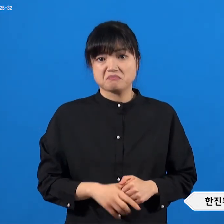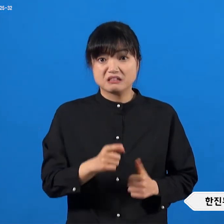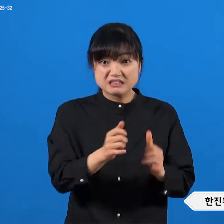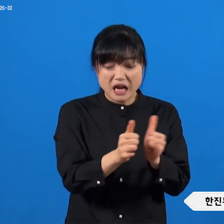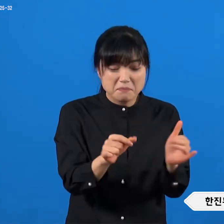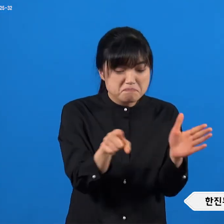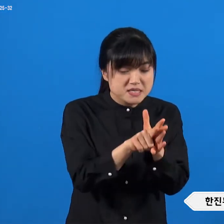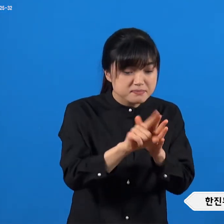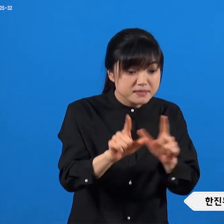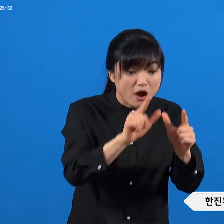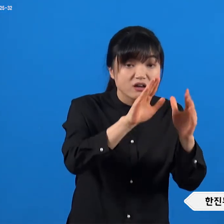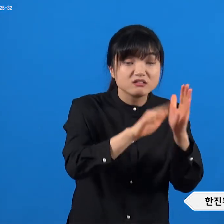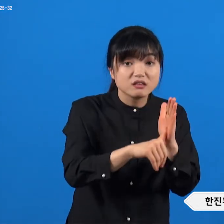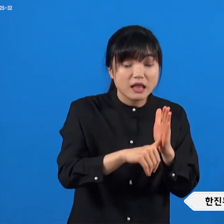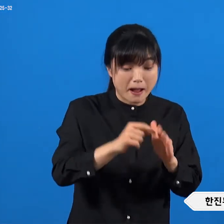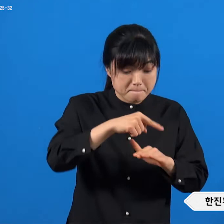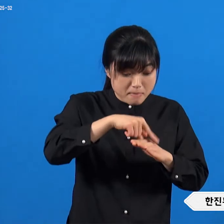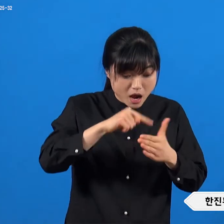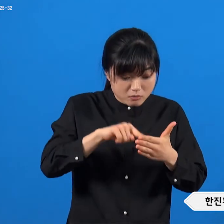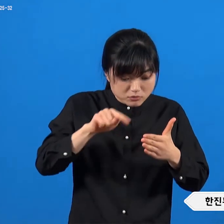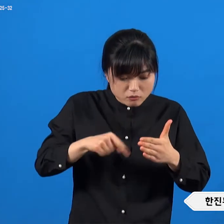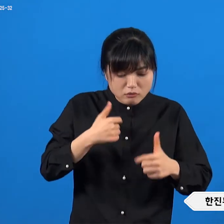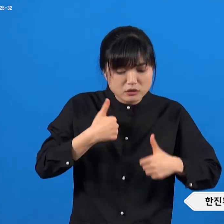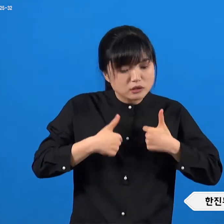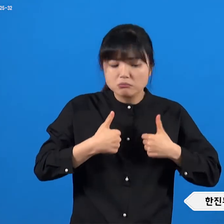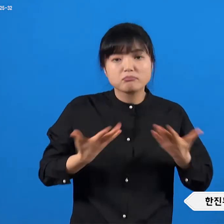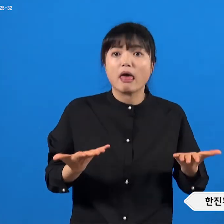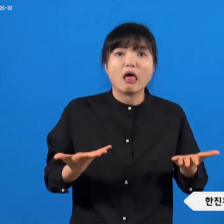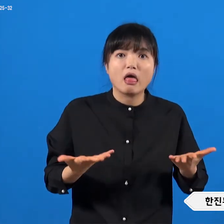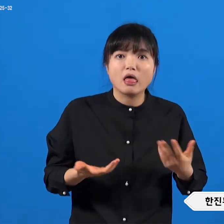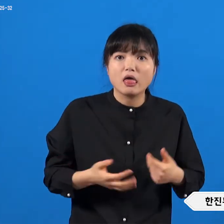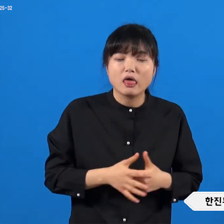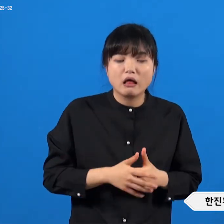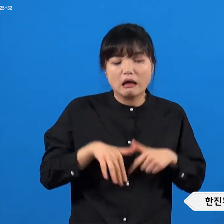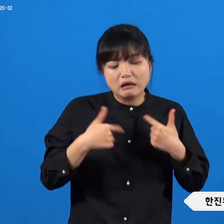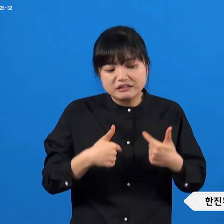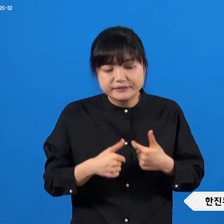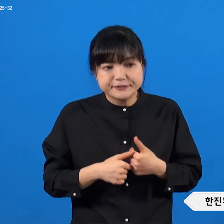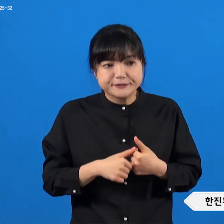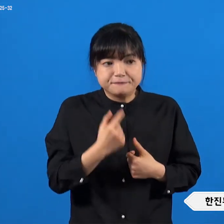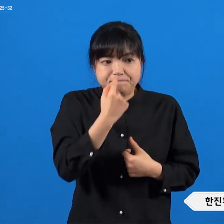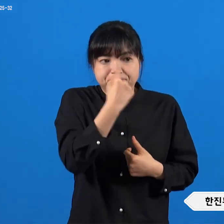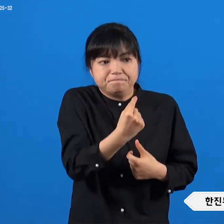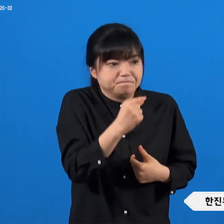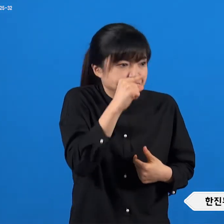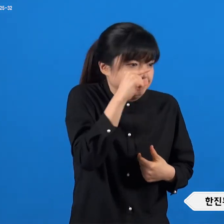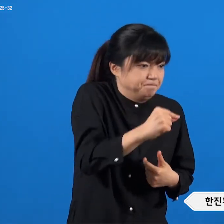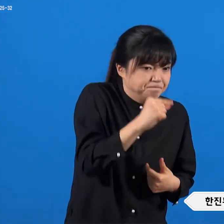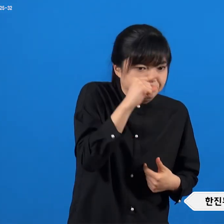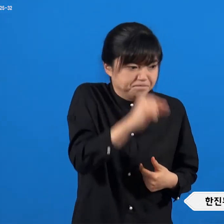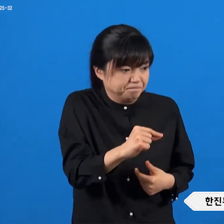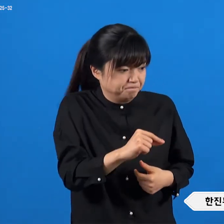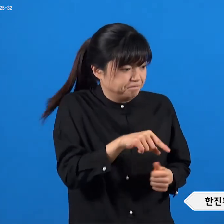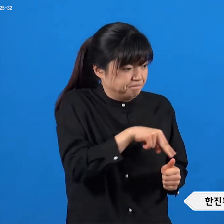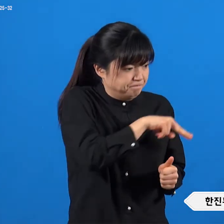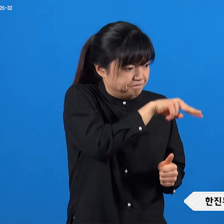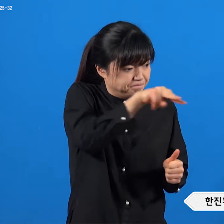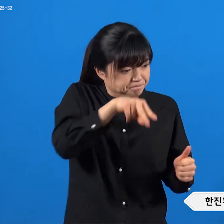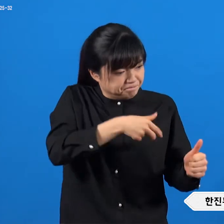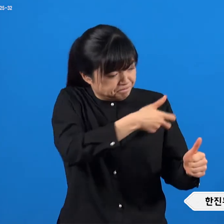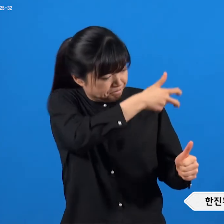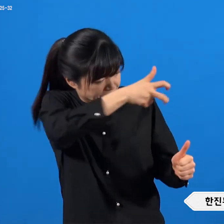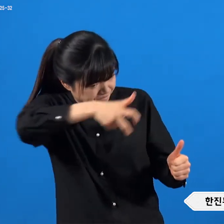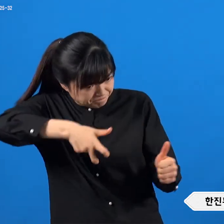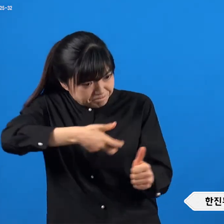분들은 신앙생활 하면서 마음에 기쁨이 없습니다. 늘 싸늘한 눈으로 주위를 살피기